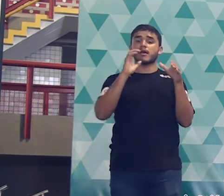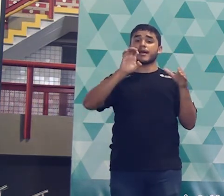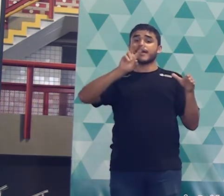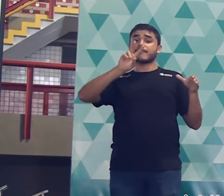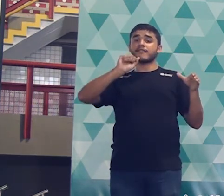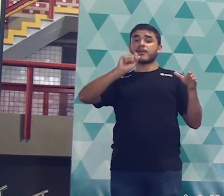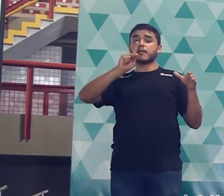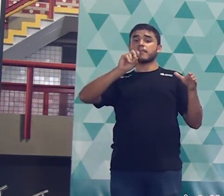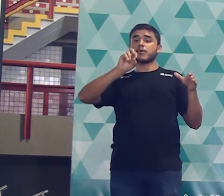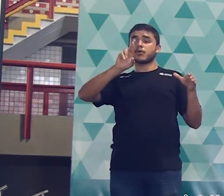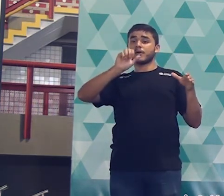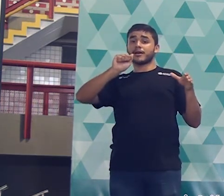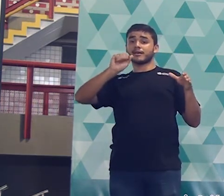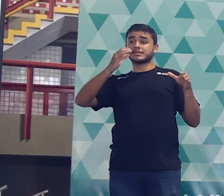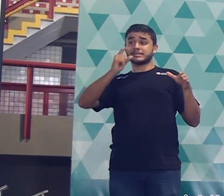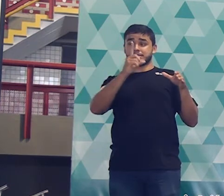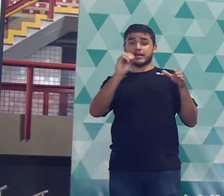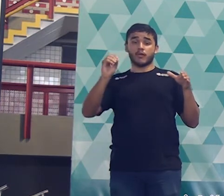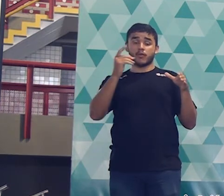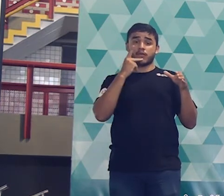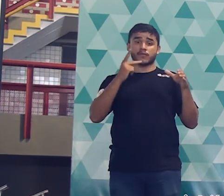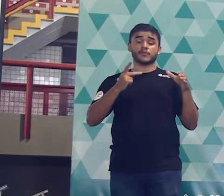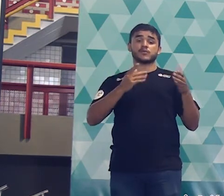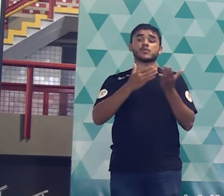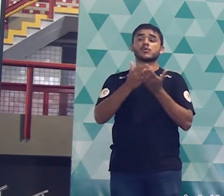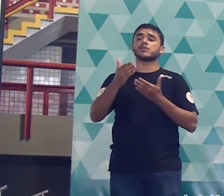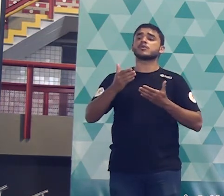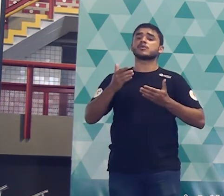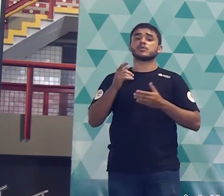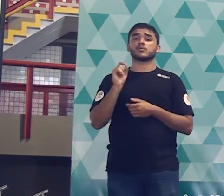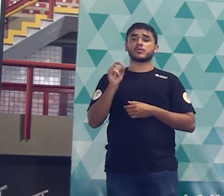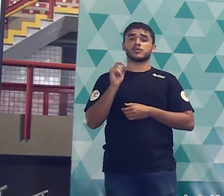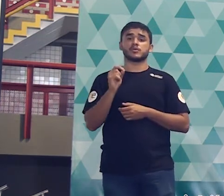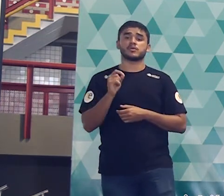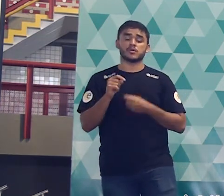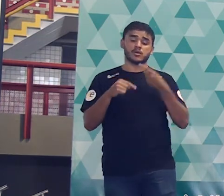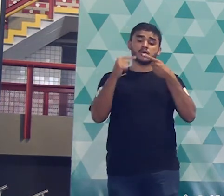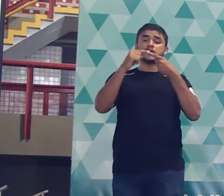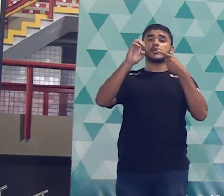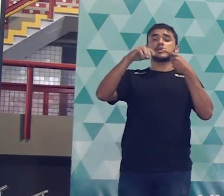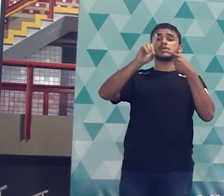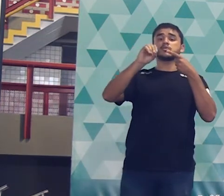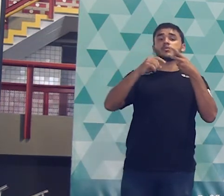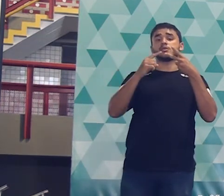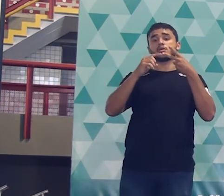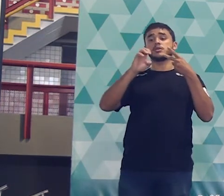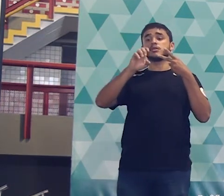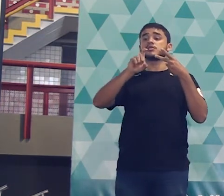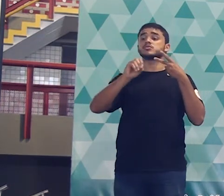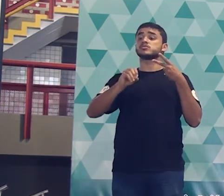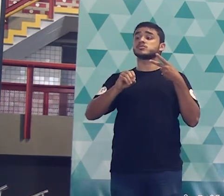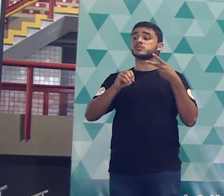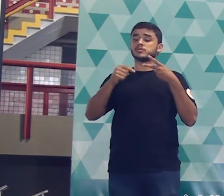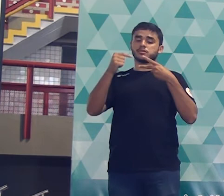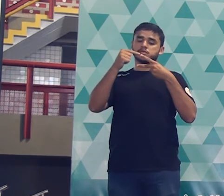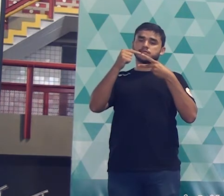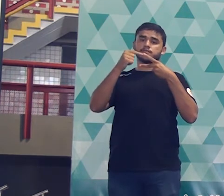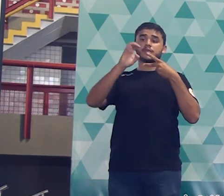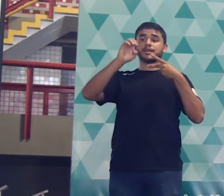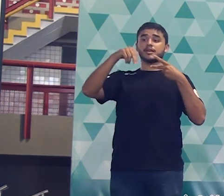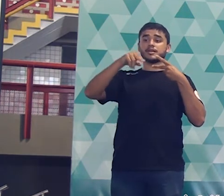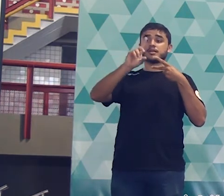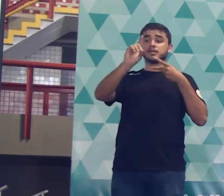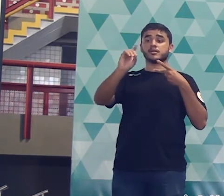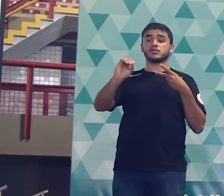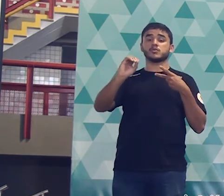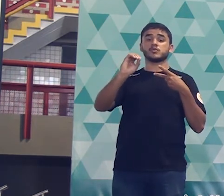água evapora, no início da aula, o processo de evaporação é um processo do tipo endo ou exo? Endo.